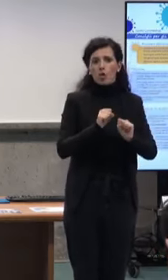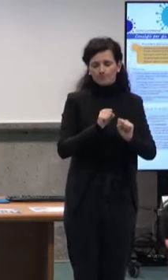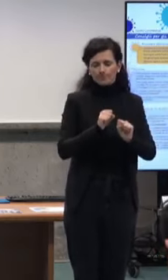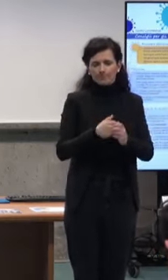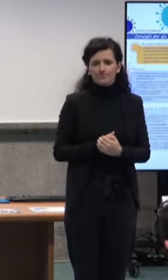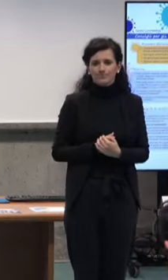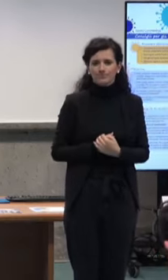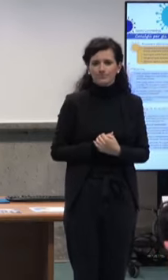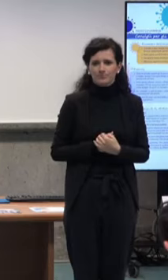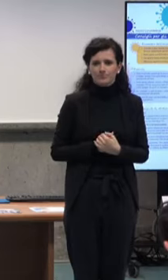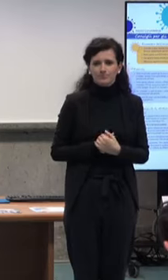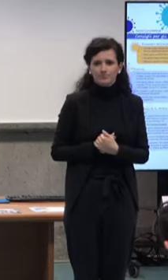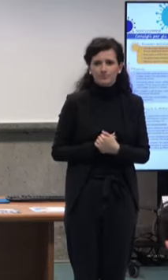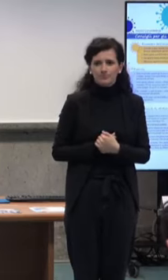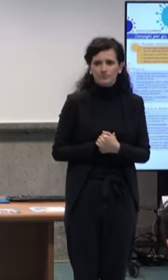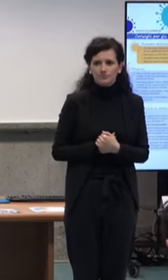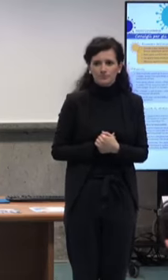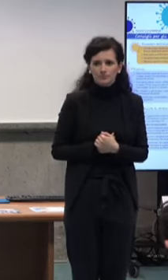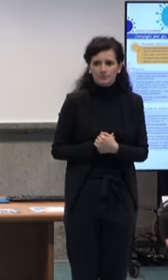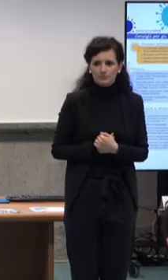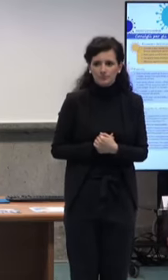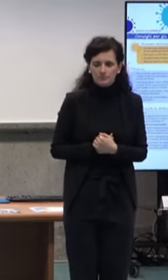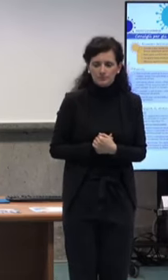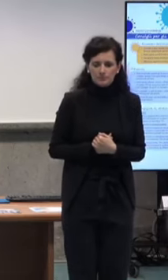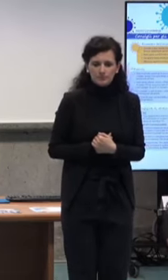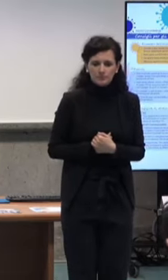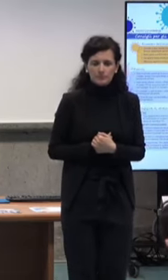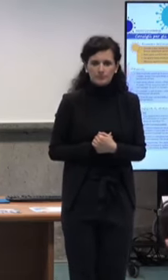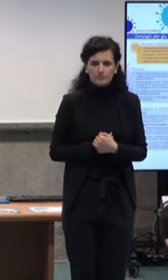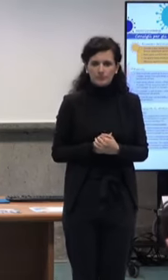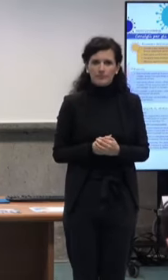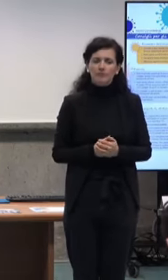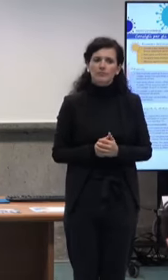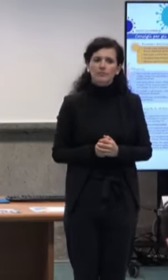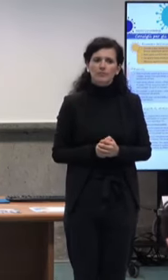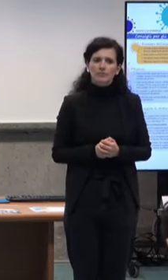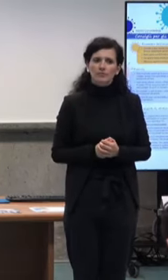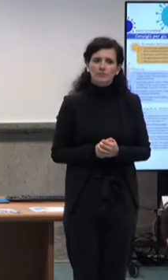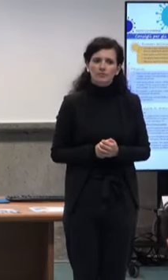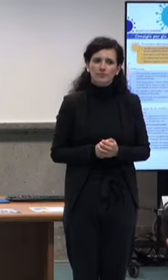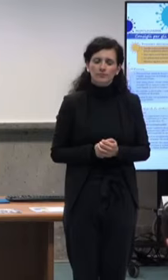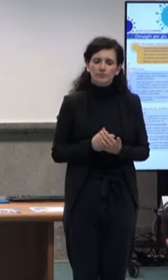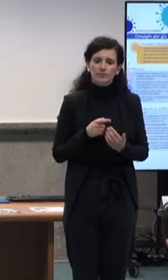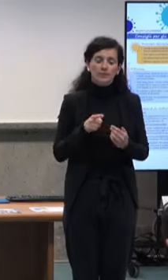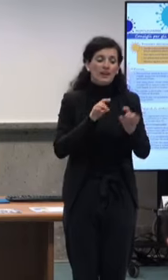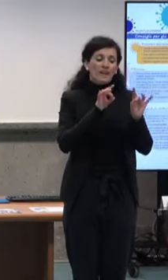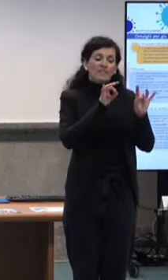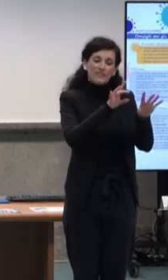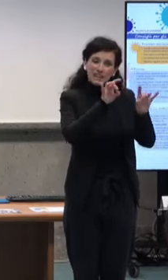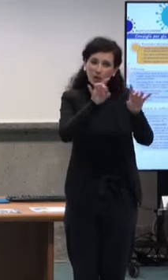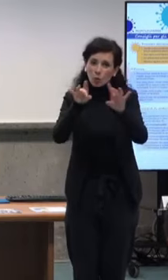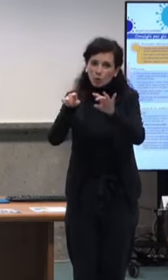cruciale cercare di capire qual è il quale è stata e qual è la circolazione del virus